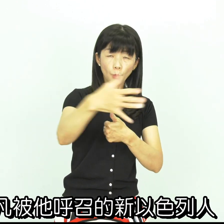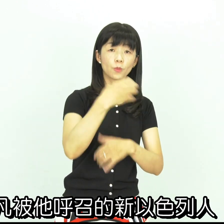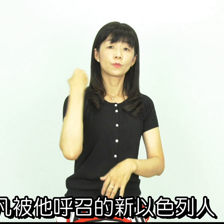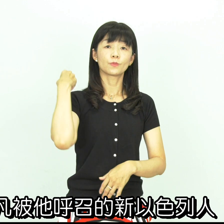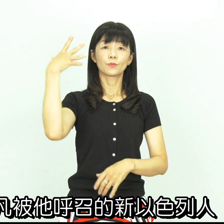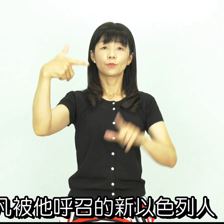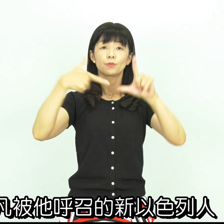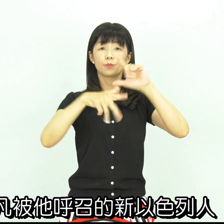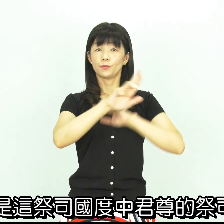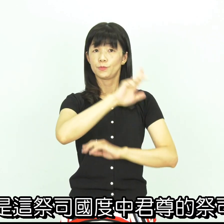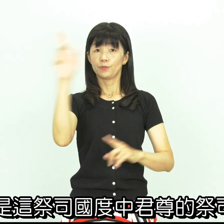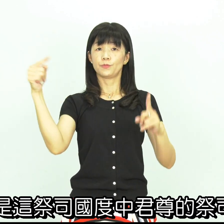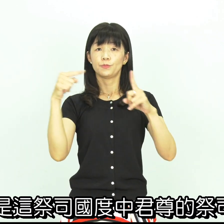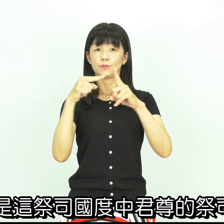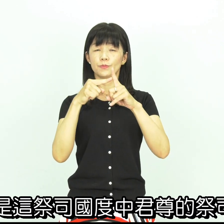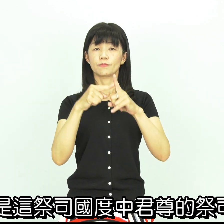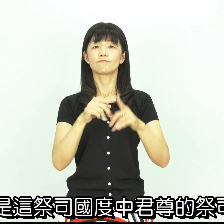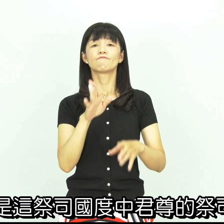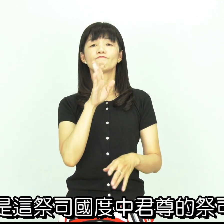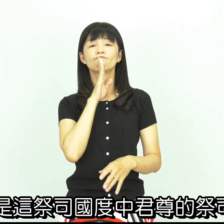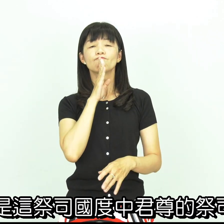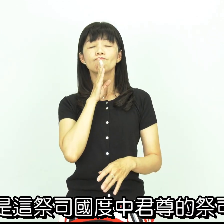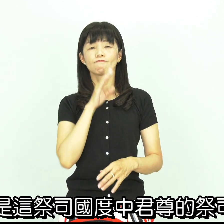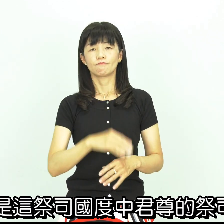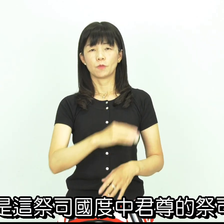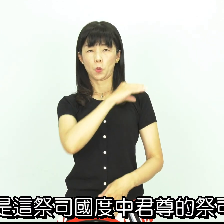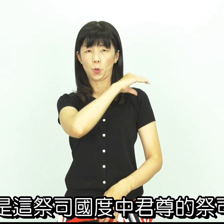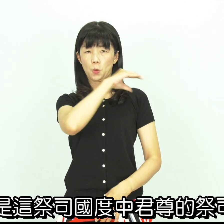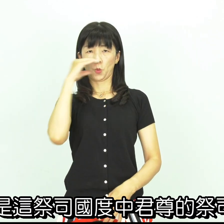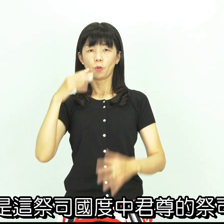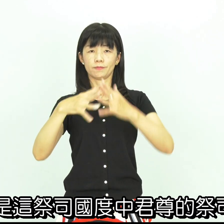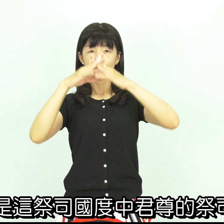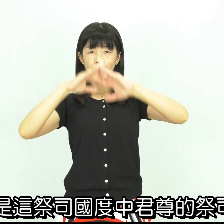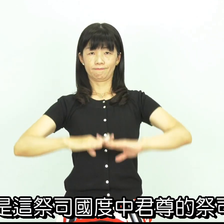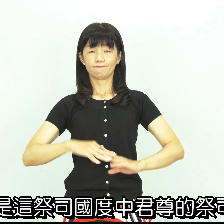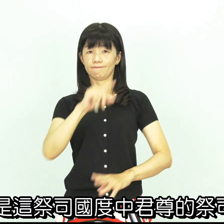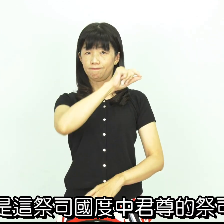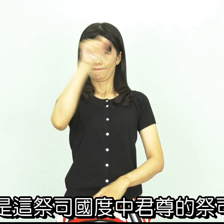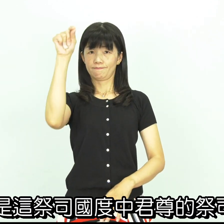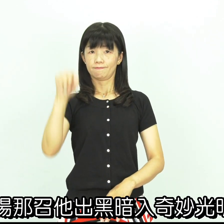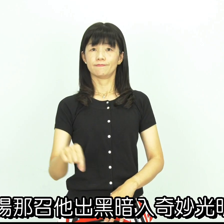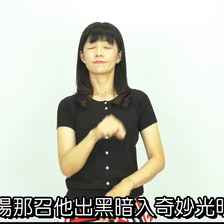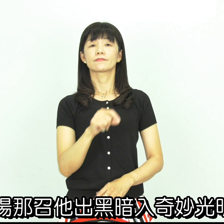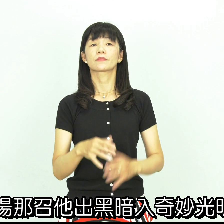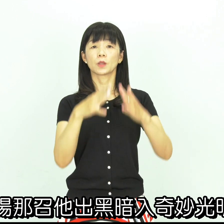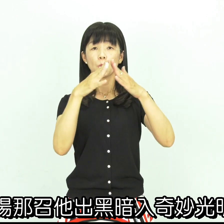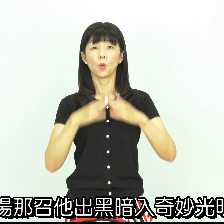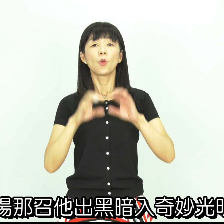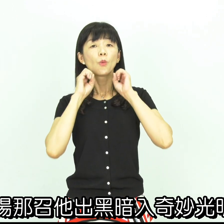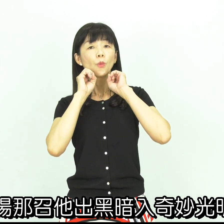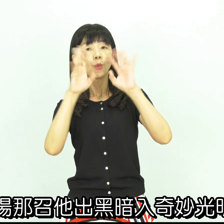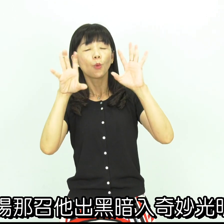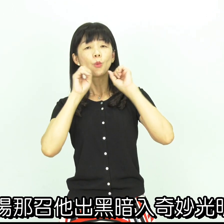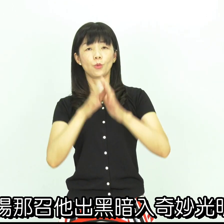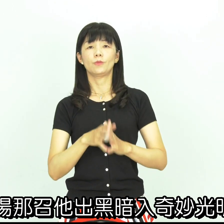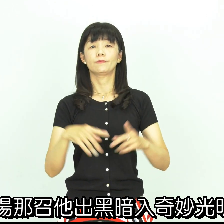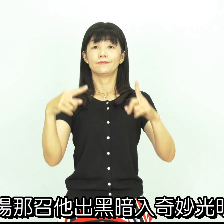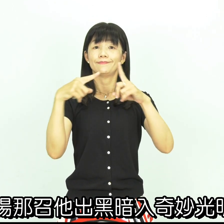人，就是这祭司国度中君尊的祭司，为要他去宣扬那招他